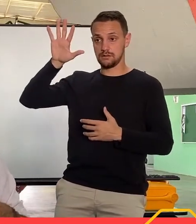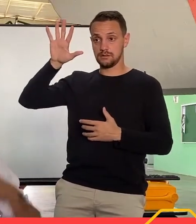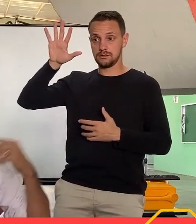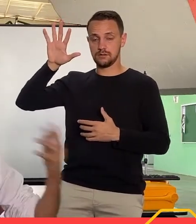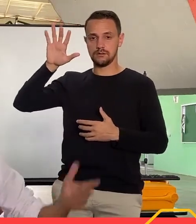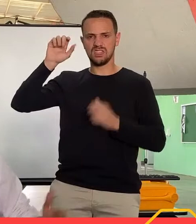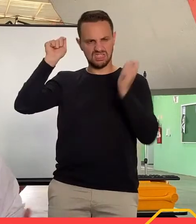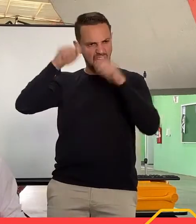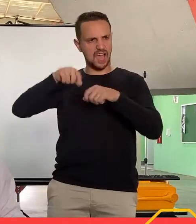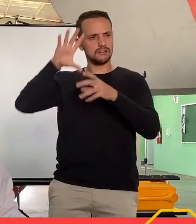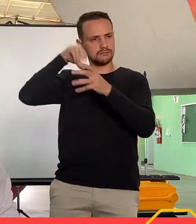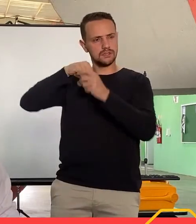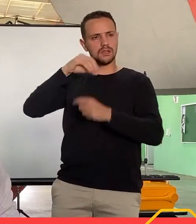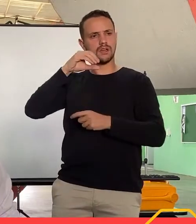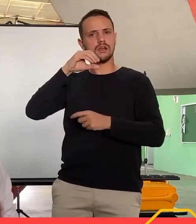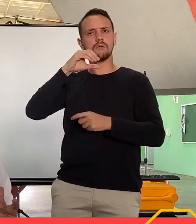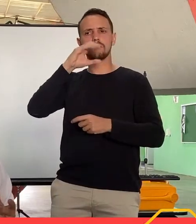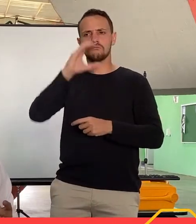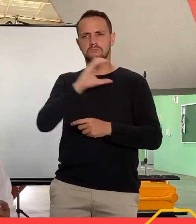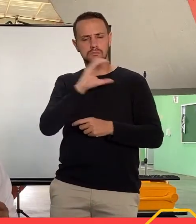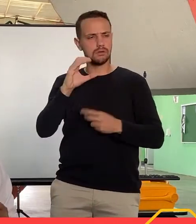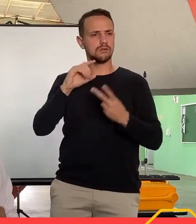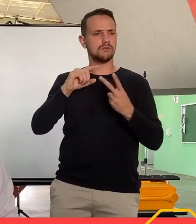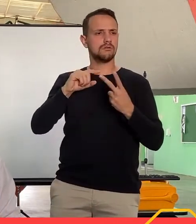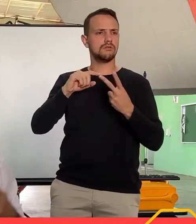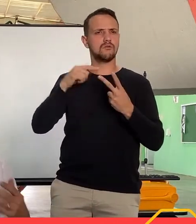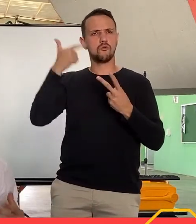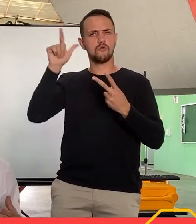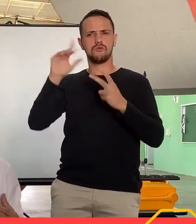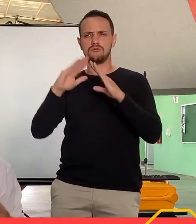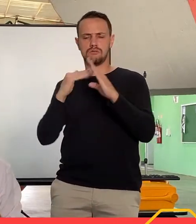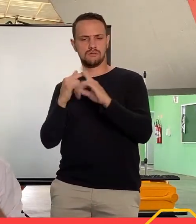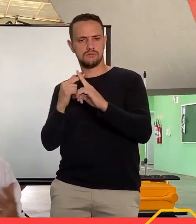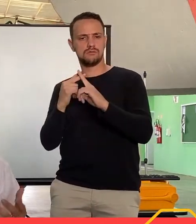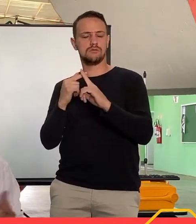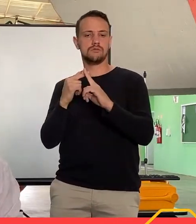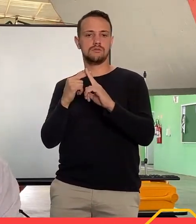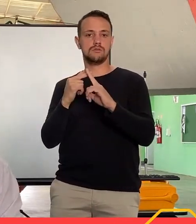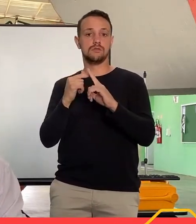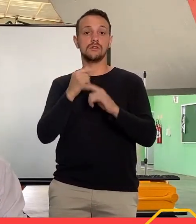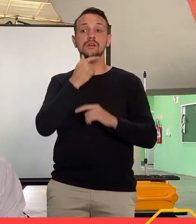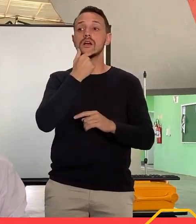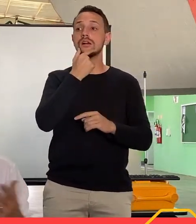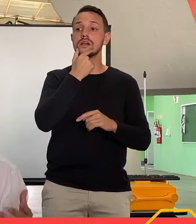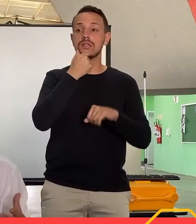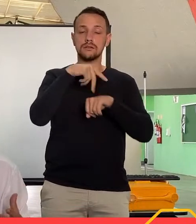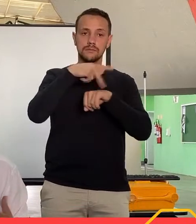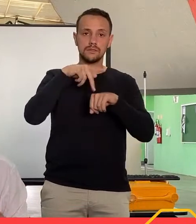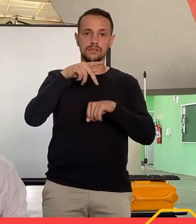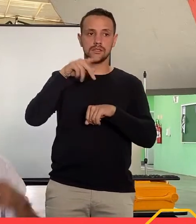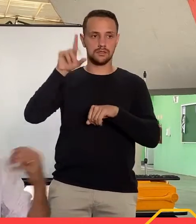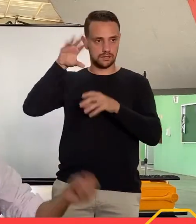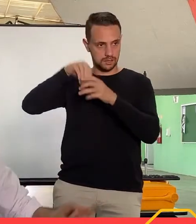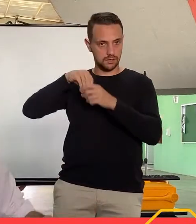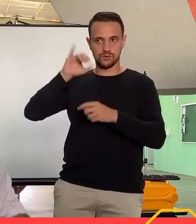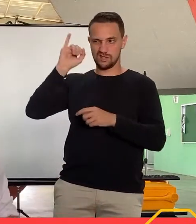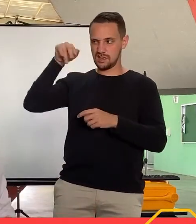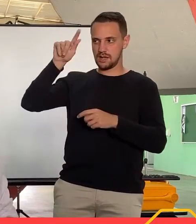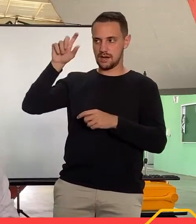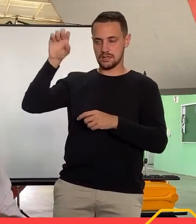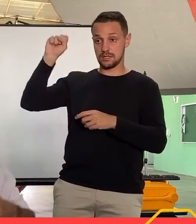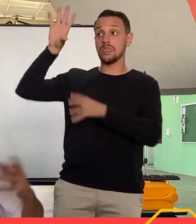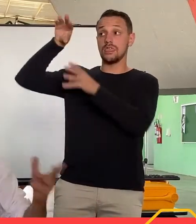com protestantes, com católicos, e assim por diante. Numa Inglaterra, né? De ingleses, mas